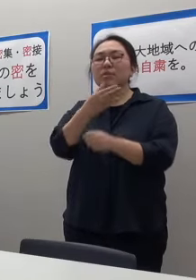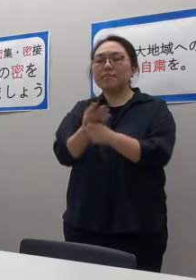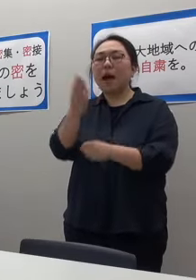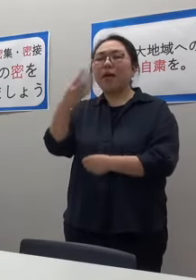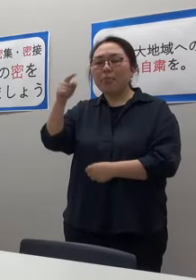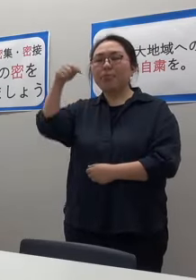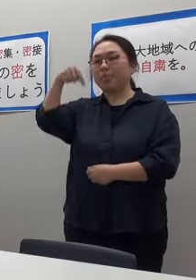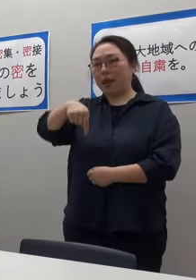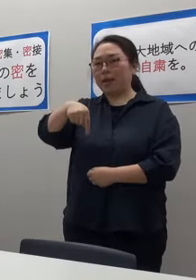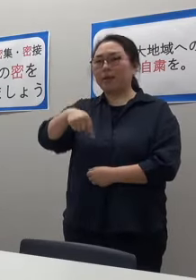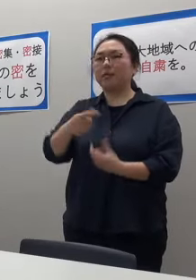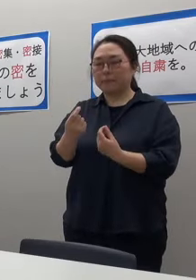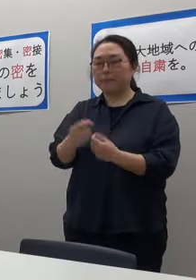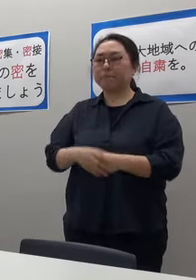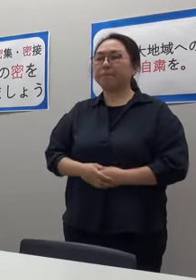かり